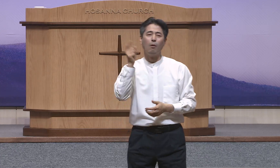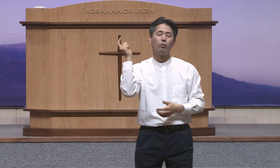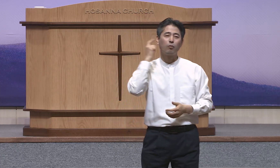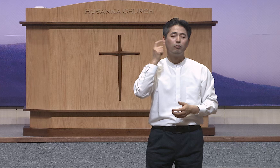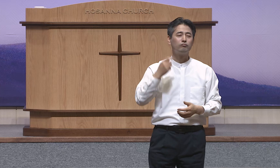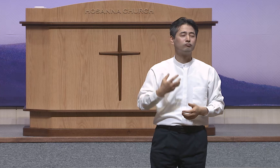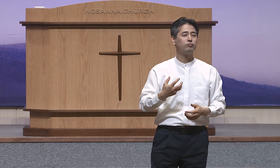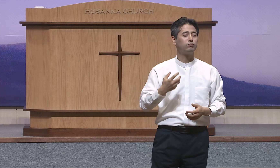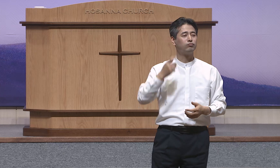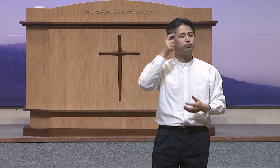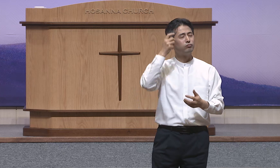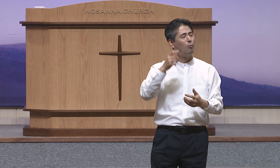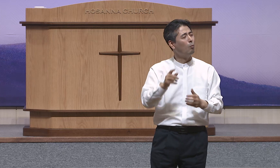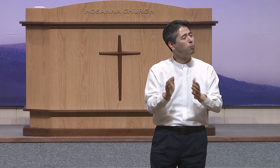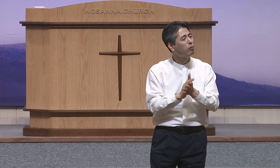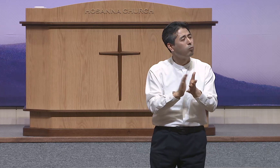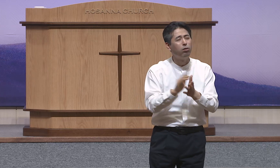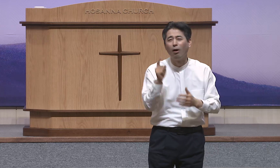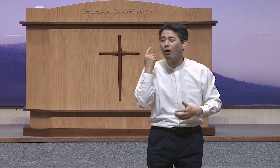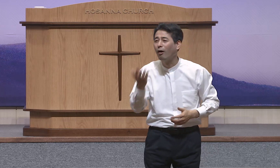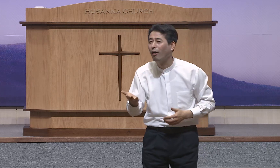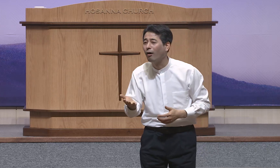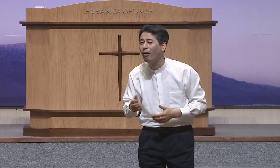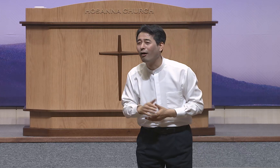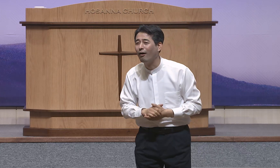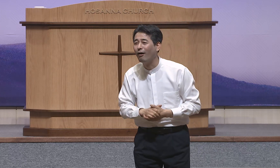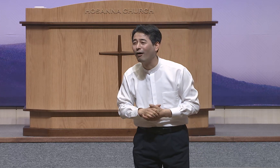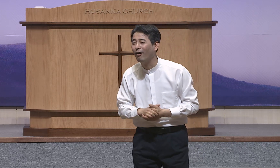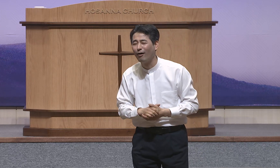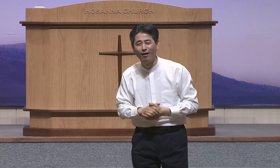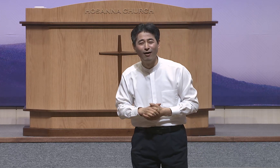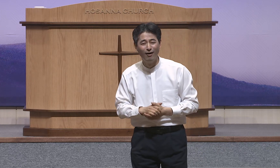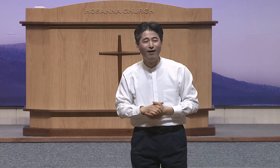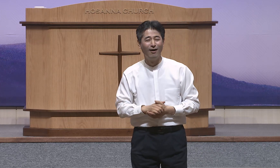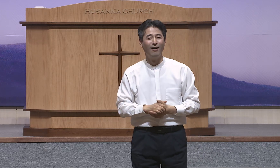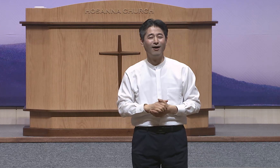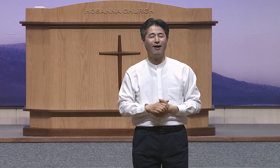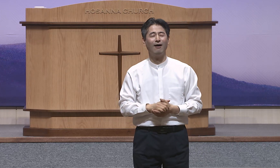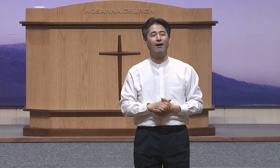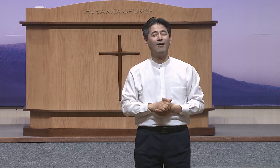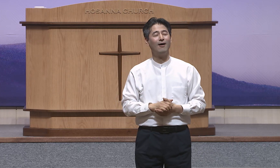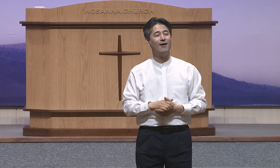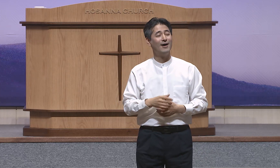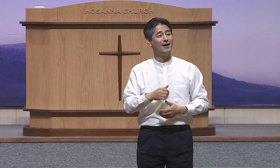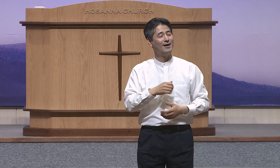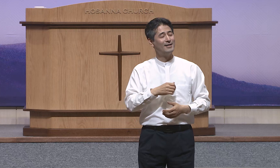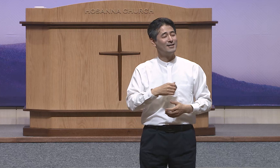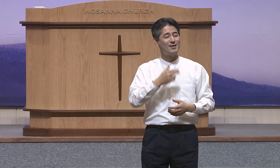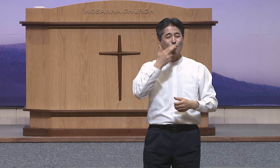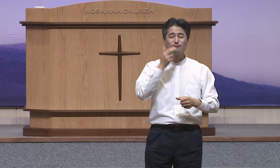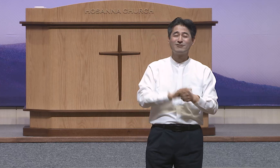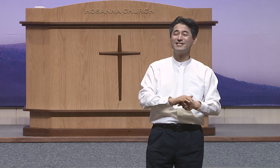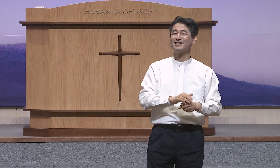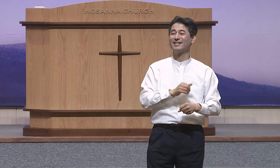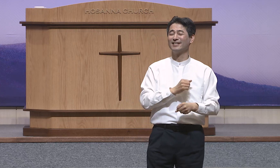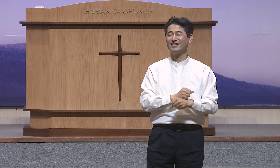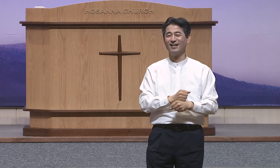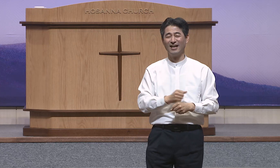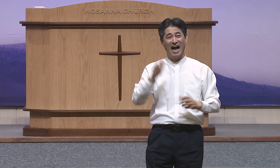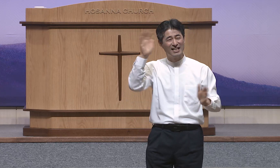라고 얘기를 했어요. 그래서 저는 도대체 세상에 박자가 뭔데 왜 그럴까 정말 좀